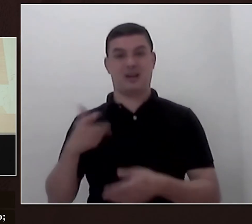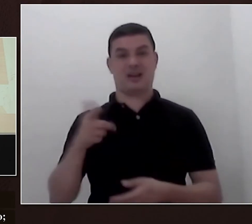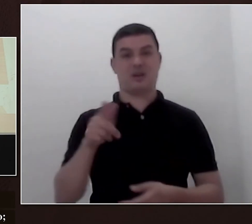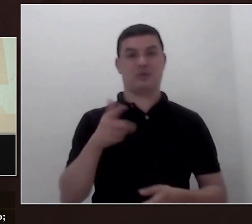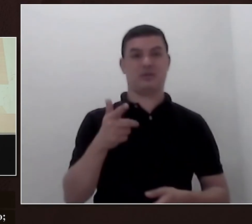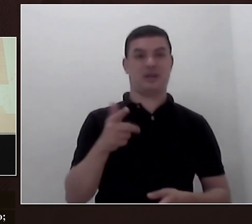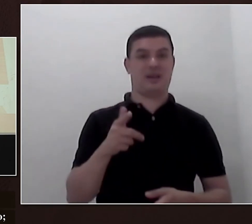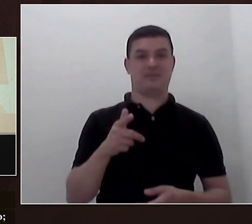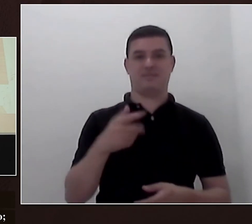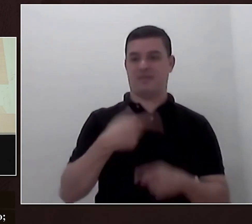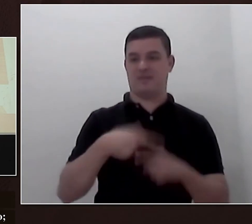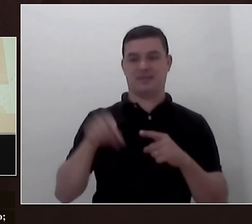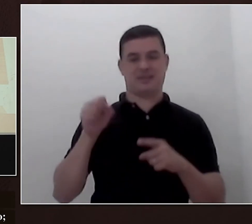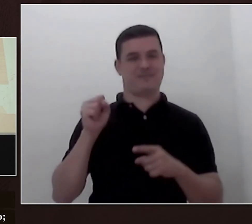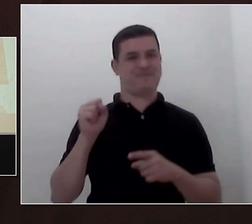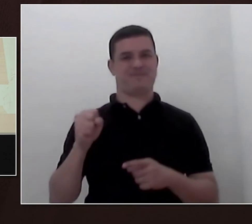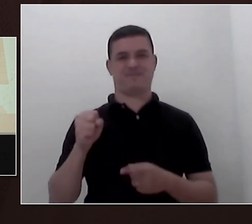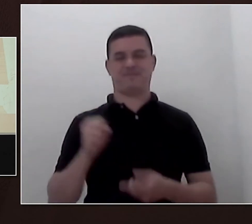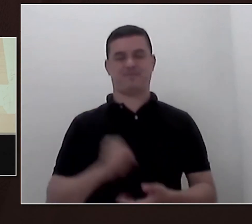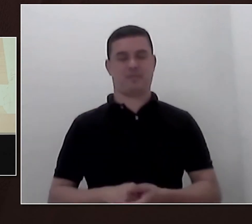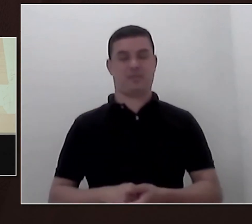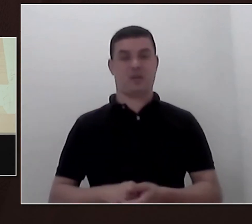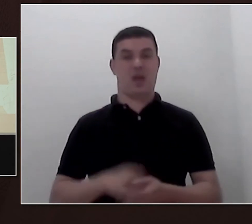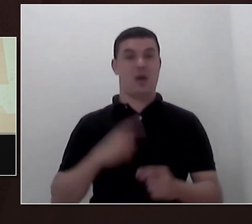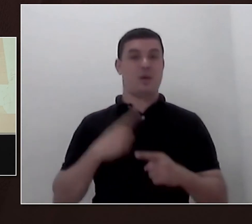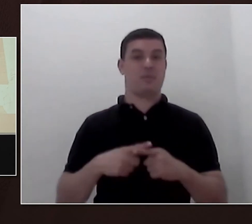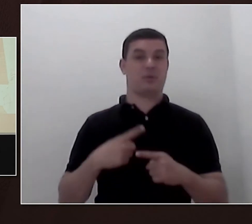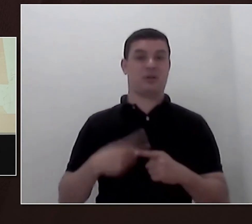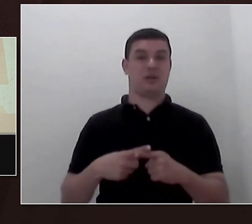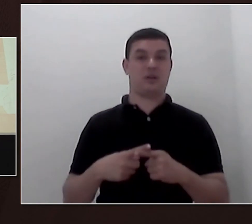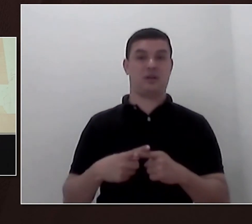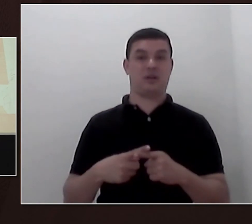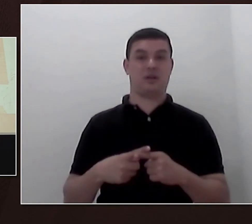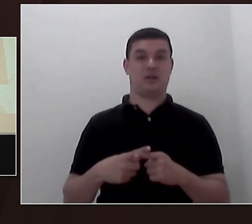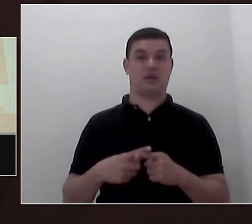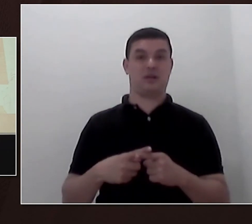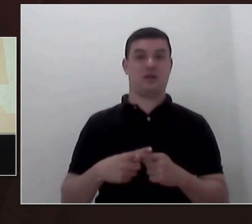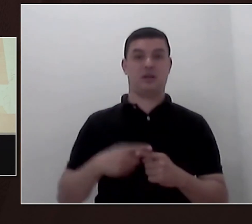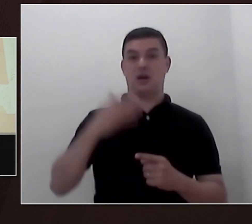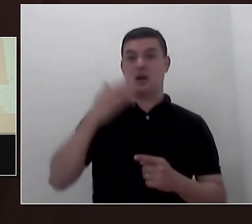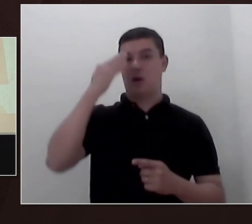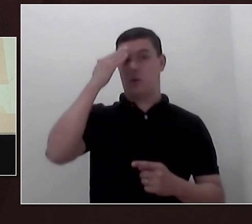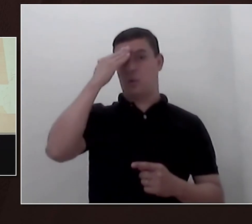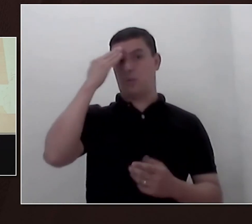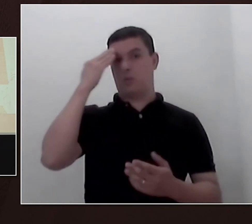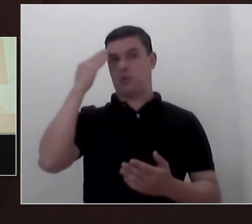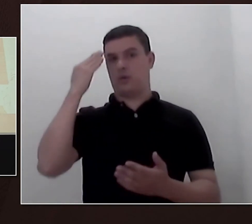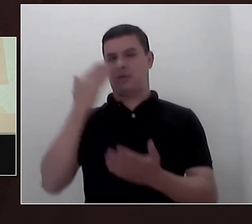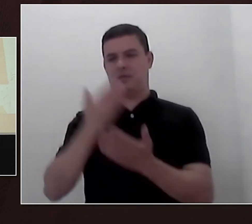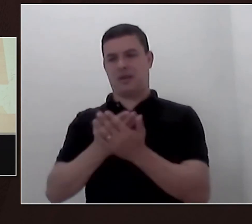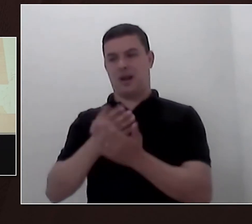vencedores. Porque os incrédulos não precisam do dano, já vai direto para a segunda morte.